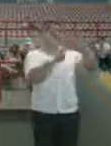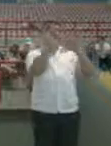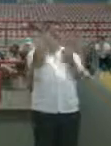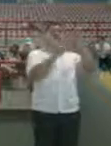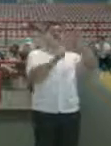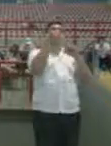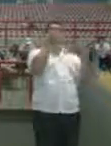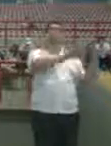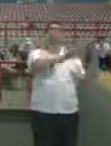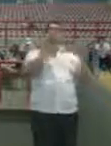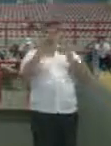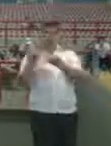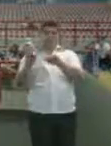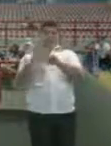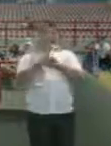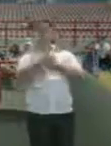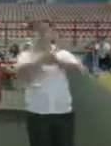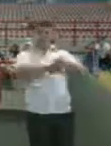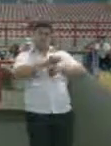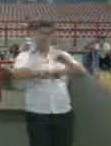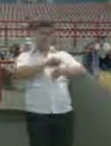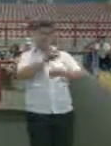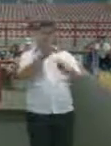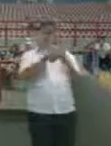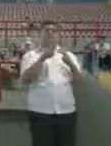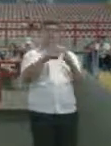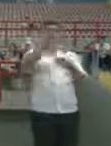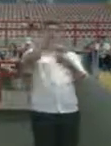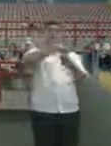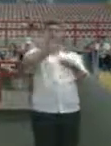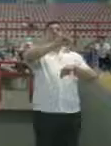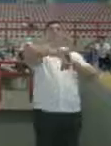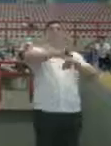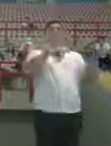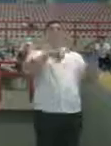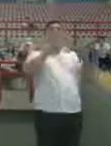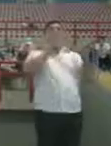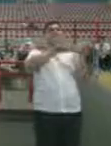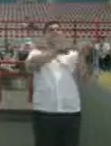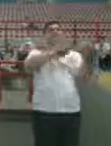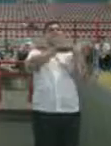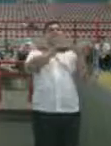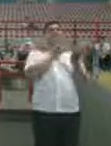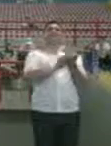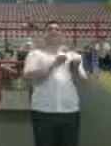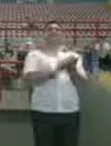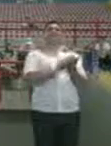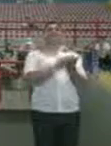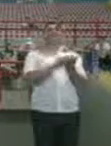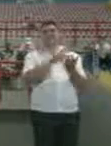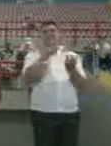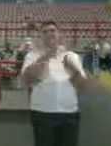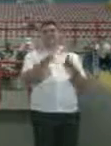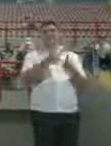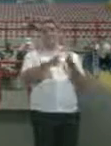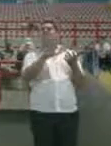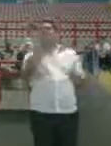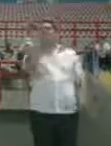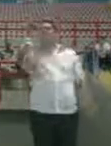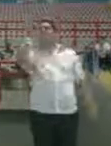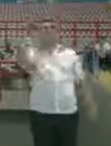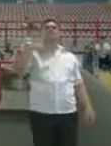Porque o mais complicado para as fábricas nas grandes capitais é a mobilidade, é o transporte. Já pensou uma cidade como São